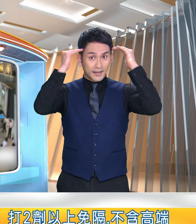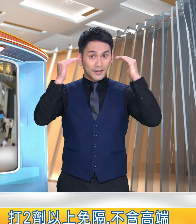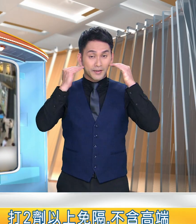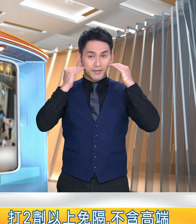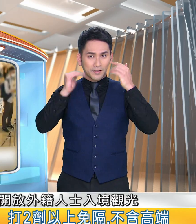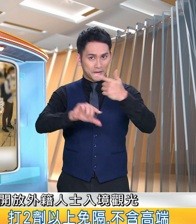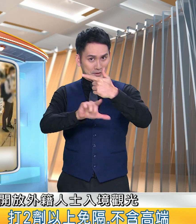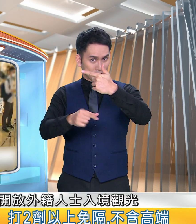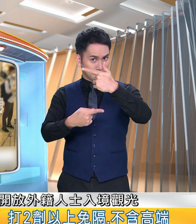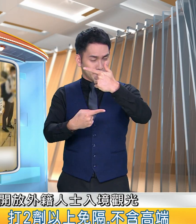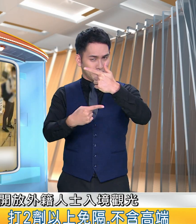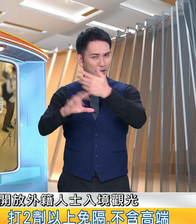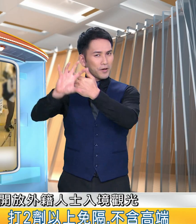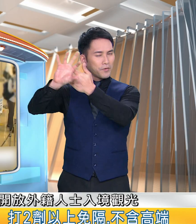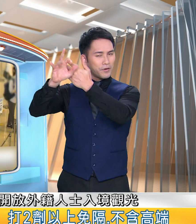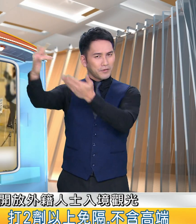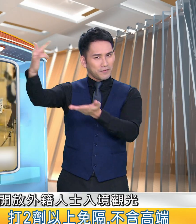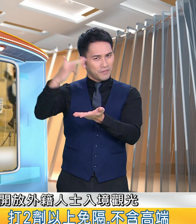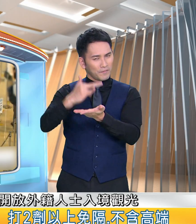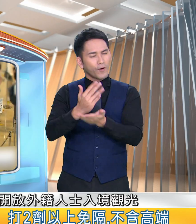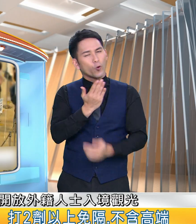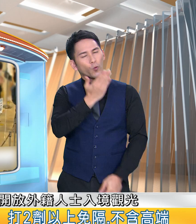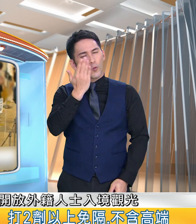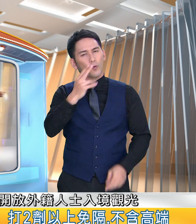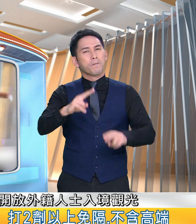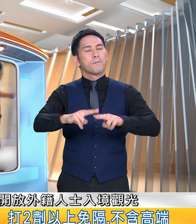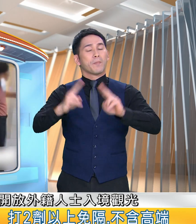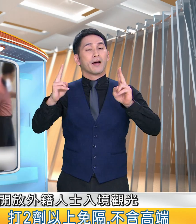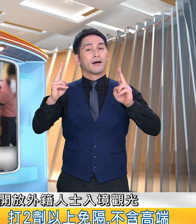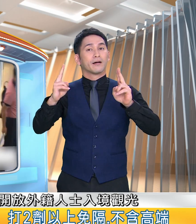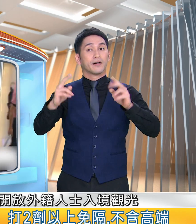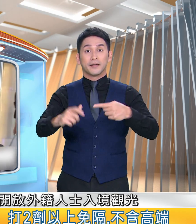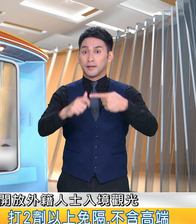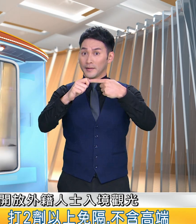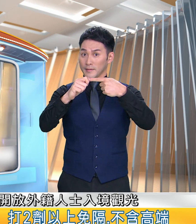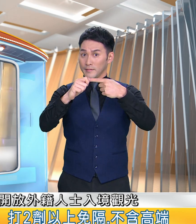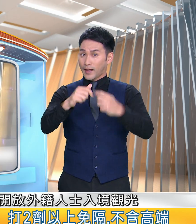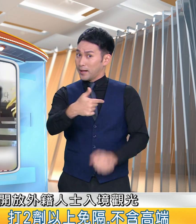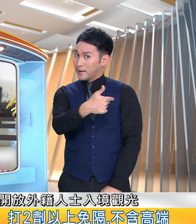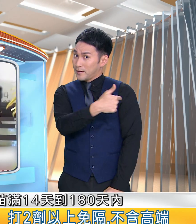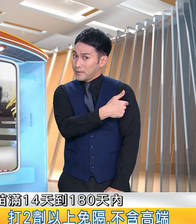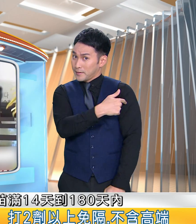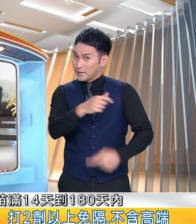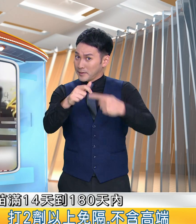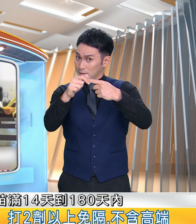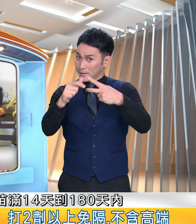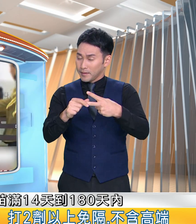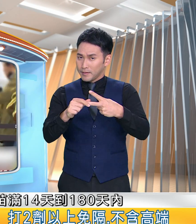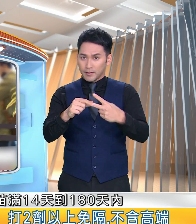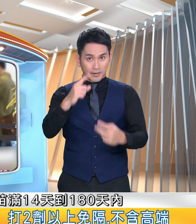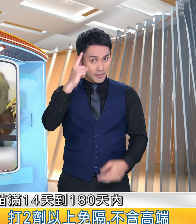南韩6月1号重新开放外籍人士入境观光，只要有打2剂疫苗满